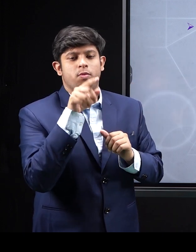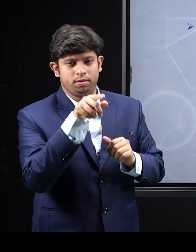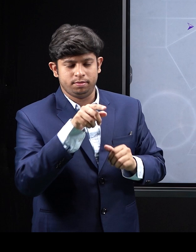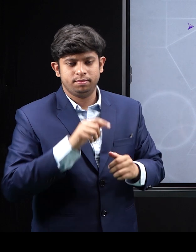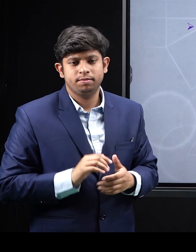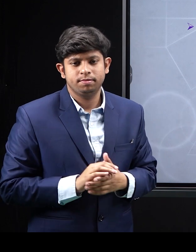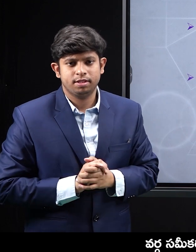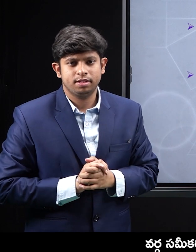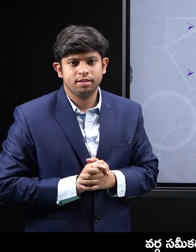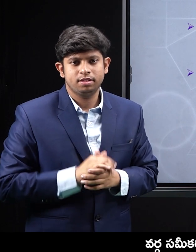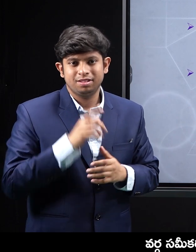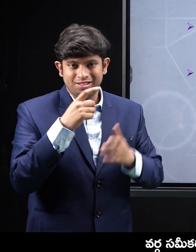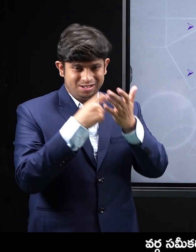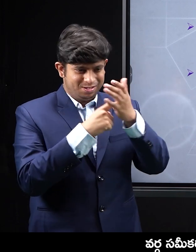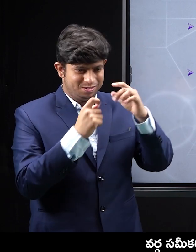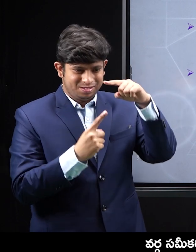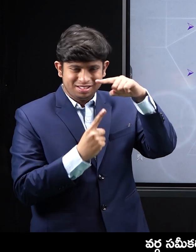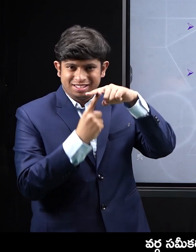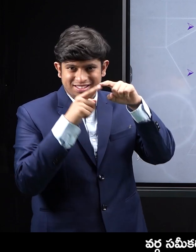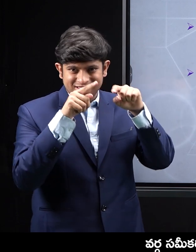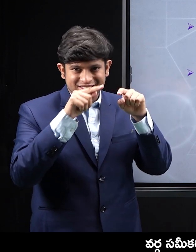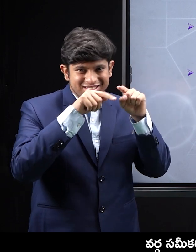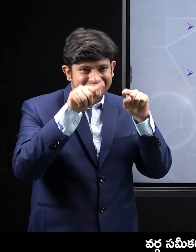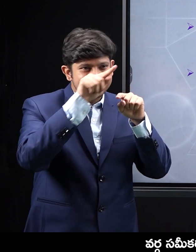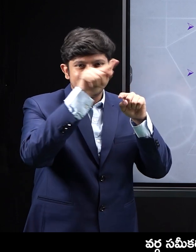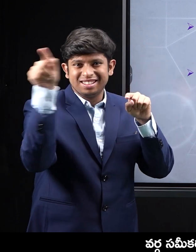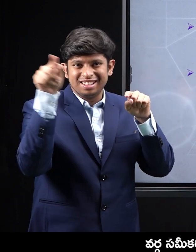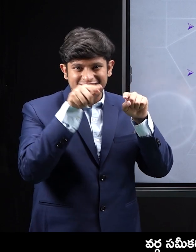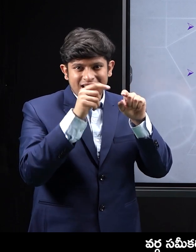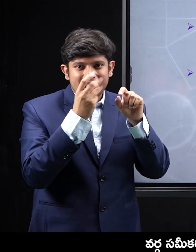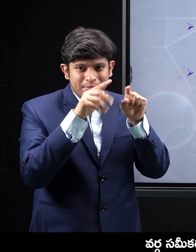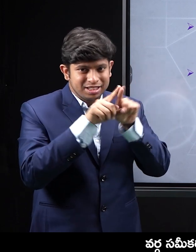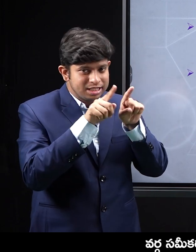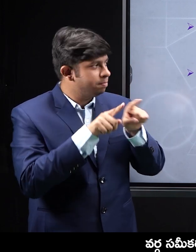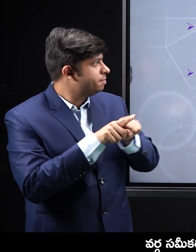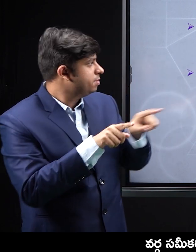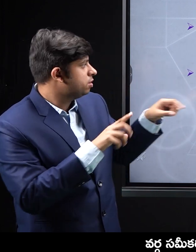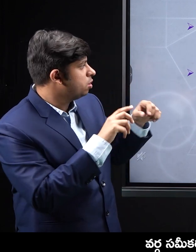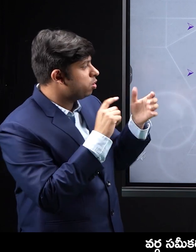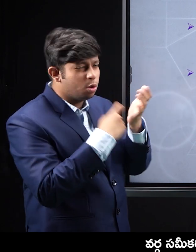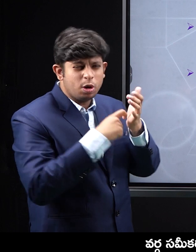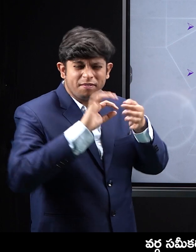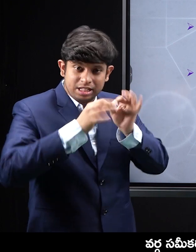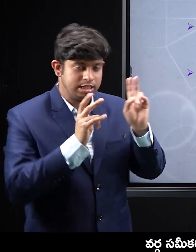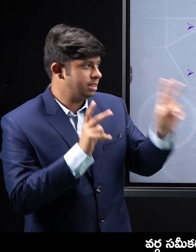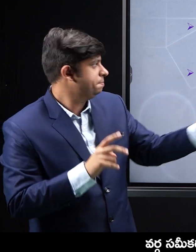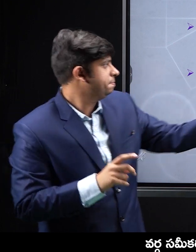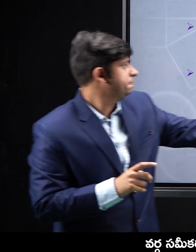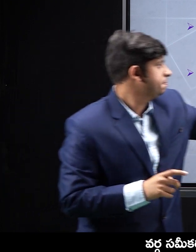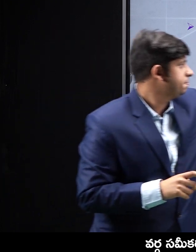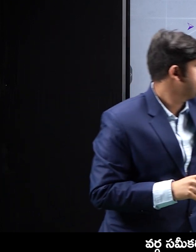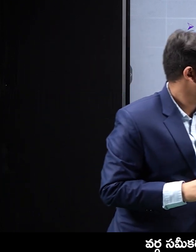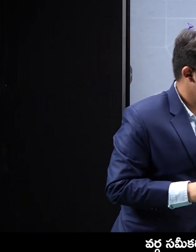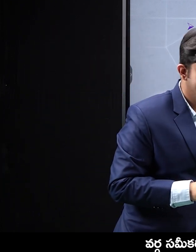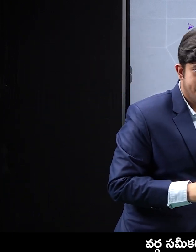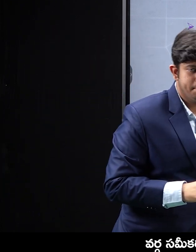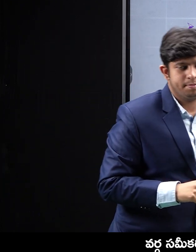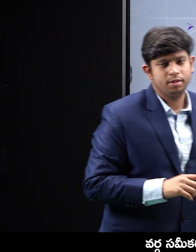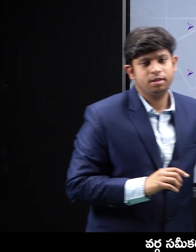0. వర్గ సమీకరణం యొక్క మూలాలు x మైనస్ b ప్లస్ ఆర్ మైనస్ స్క్వేర్ రూట్ ఆఫ్ b స్క్వేర్ మైనస్